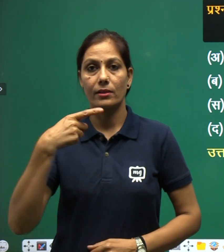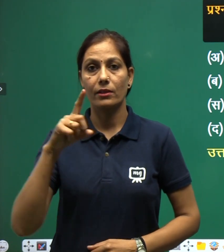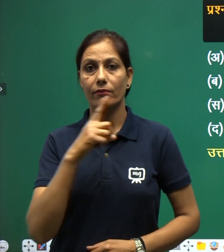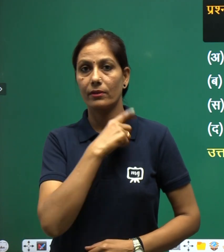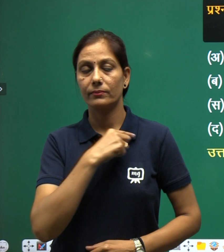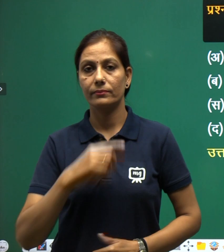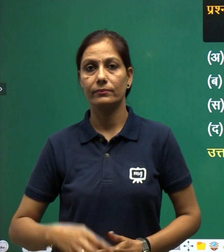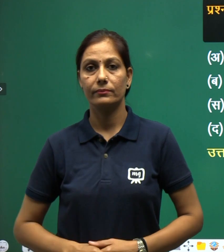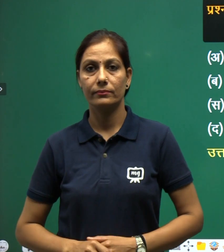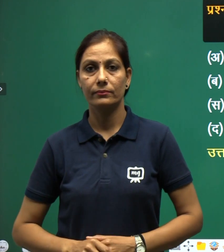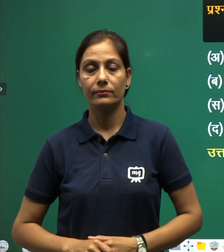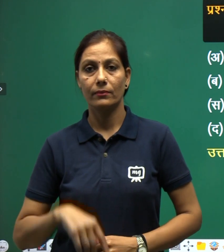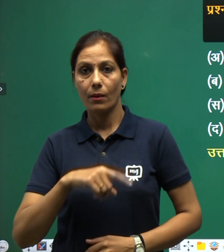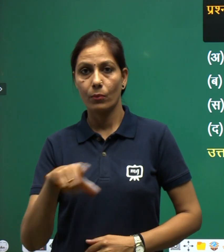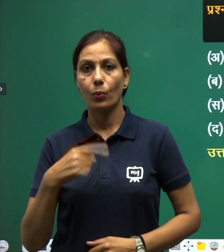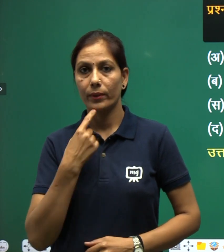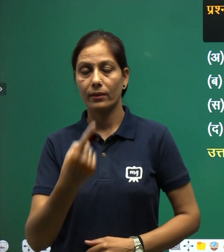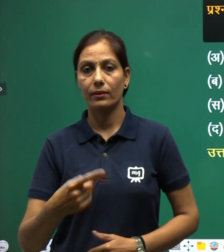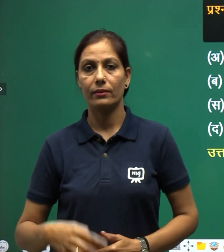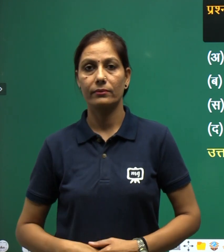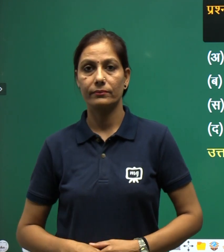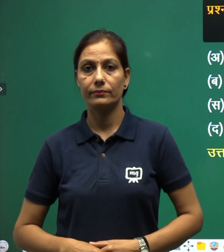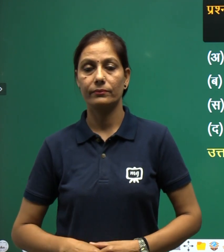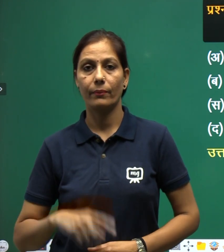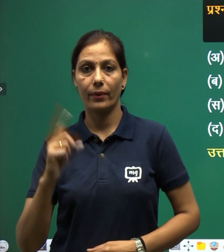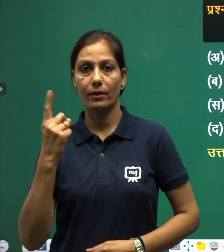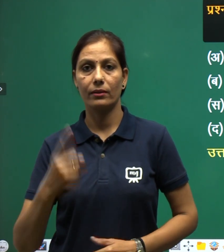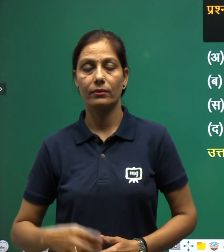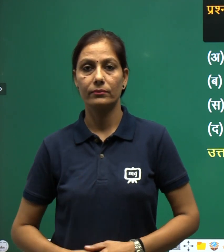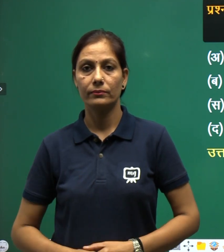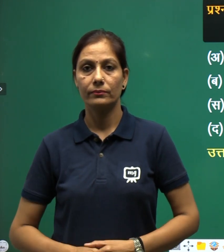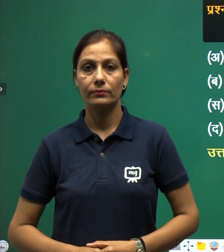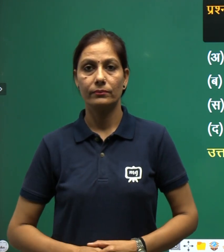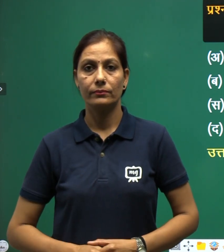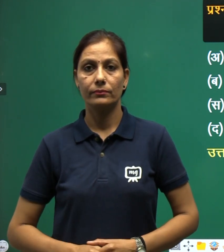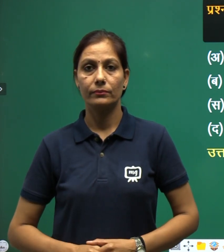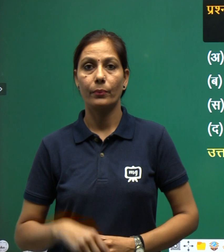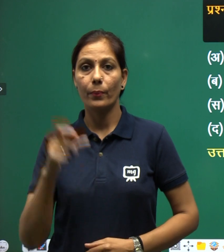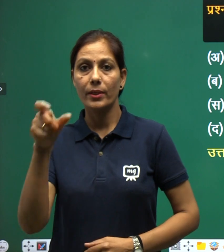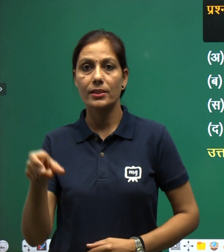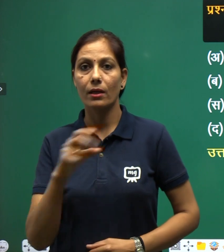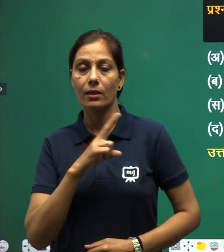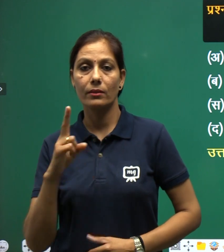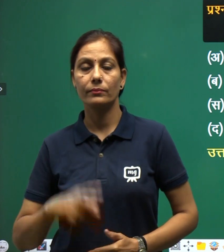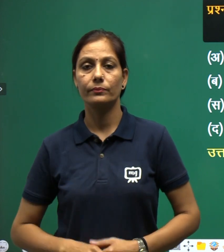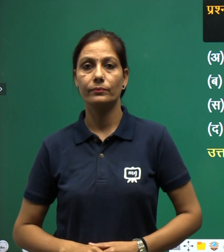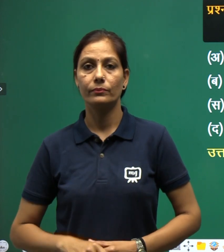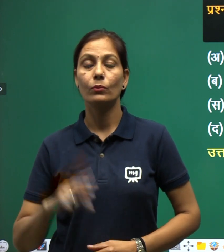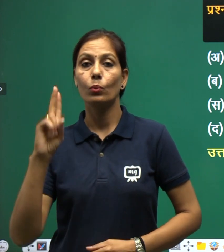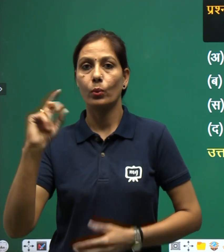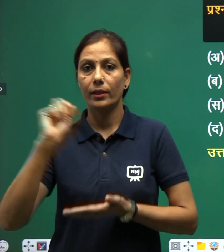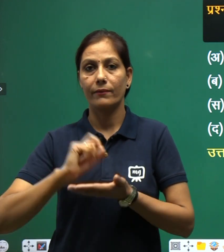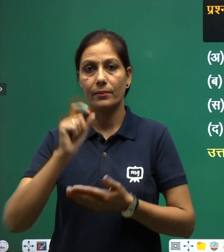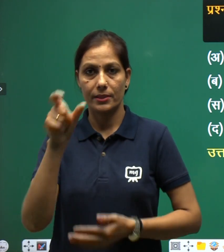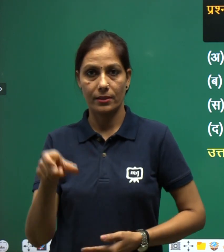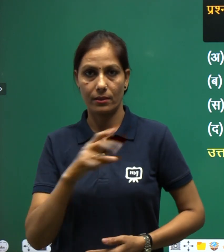विकल्प आपको बताना है। पहला धर्मवीर भारती, दूसरा जयशंकर